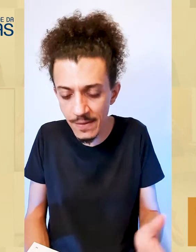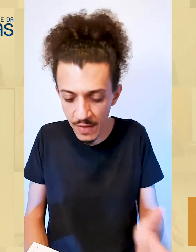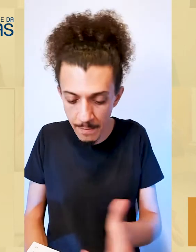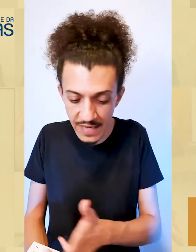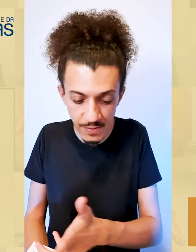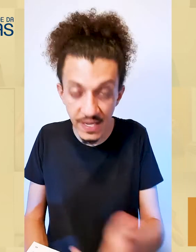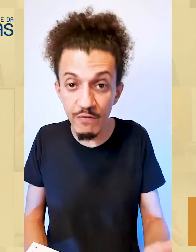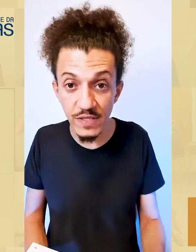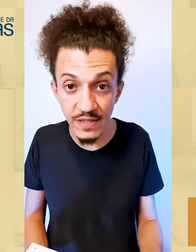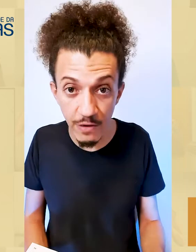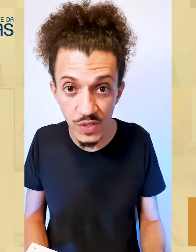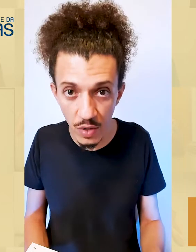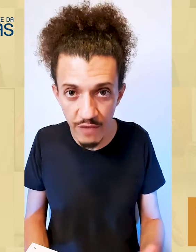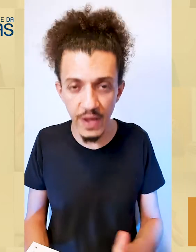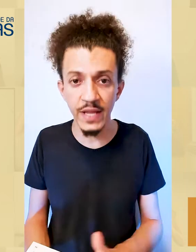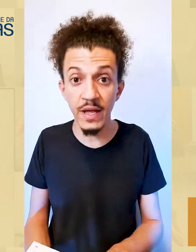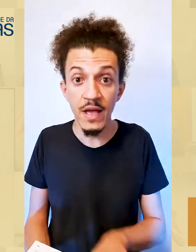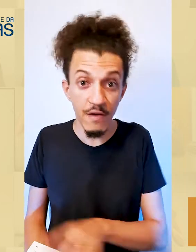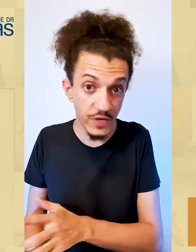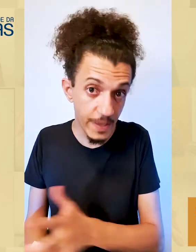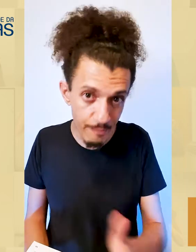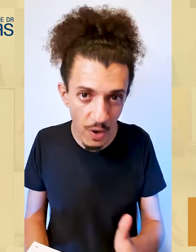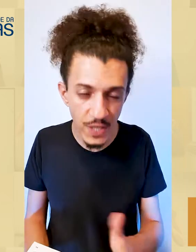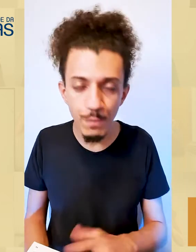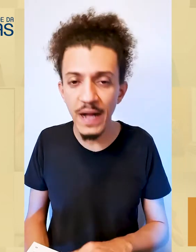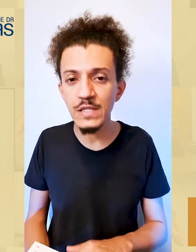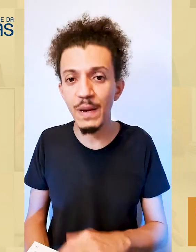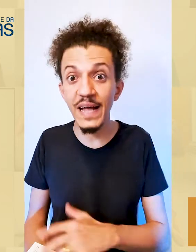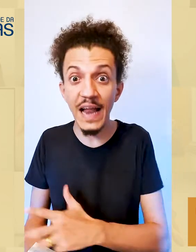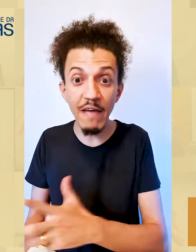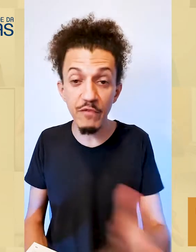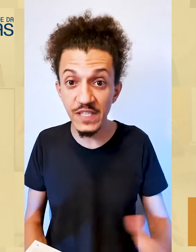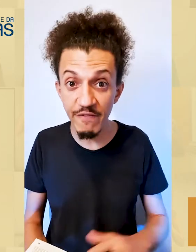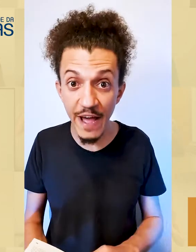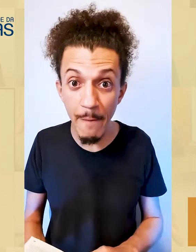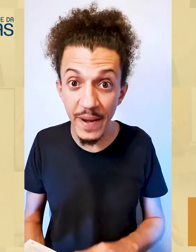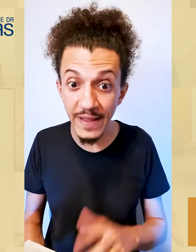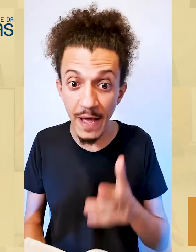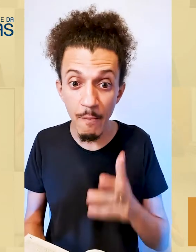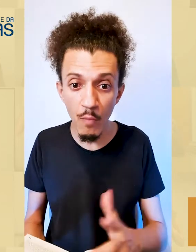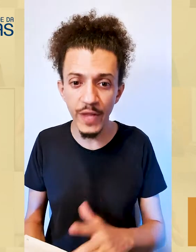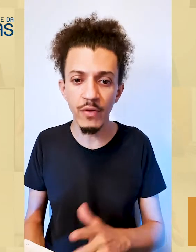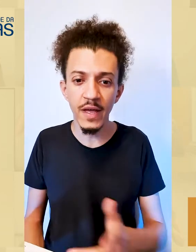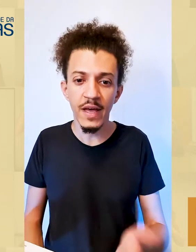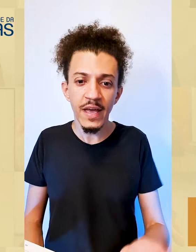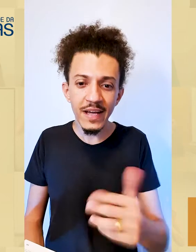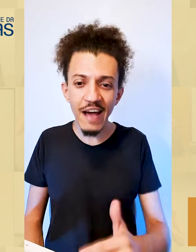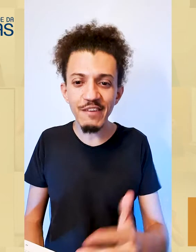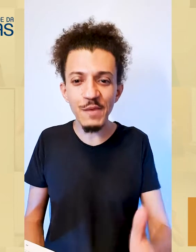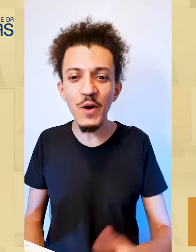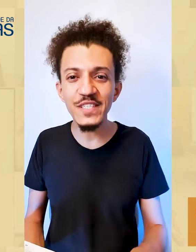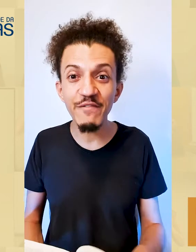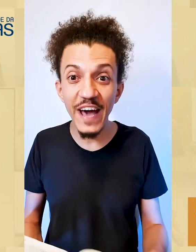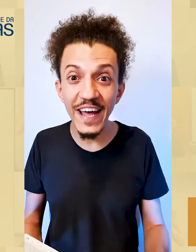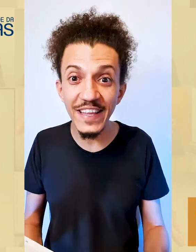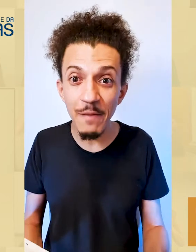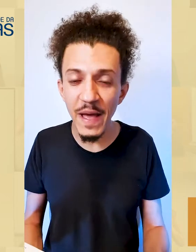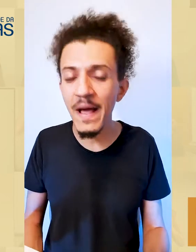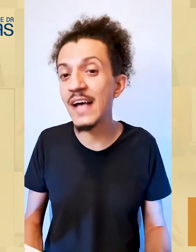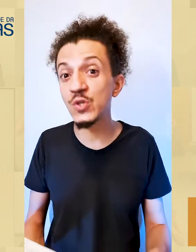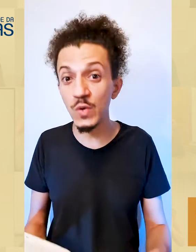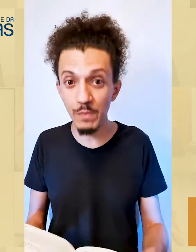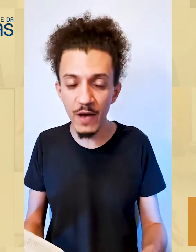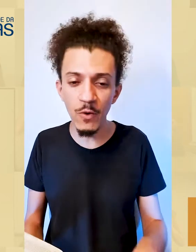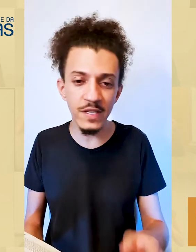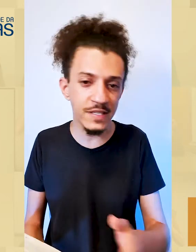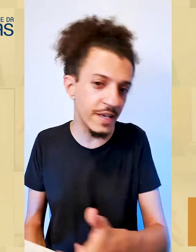Mas, mesmo sem você ter o seu livro ainda, você pode participar da live, você vai aprender muito. E claro, você pode enviar aqui também